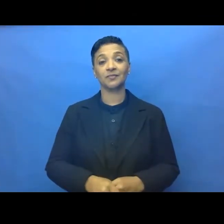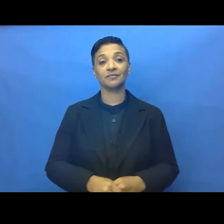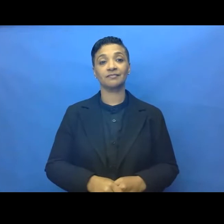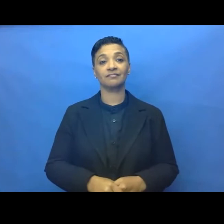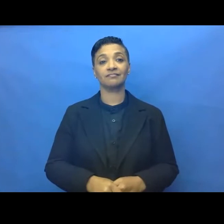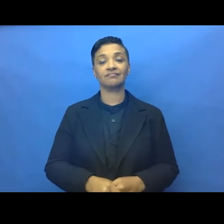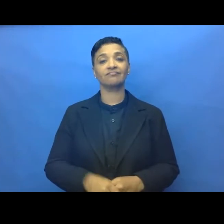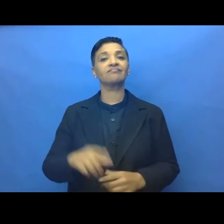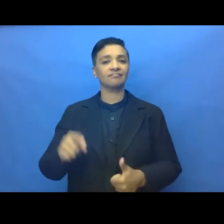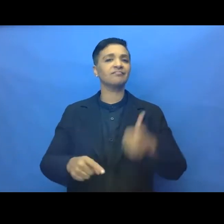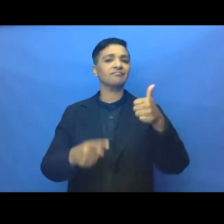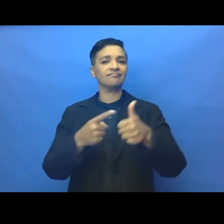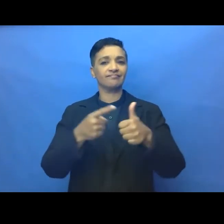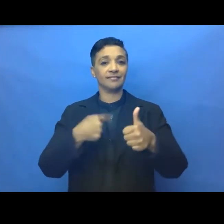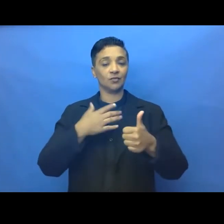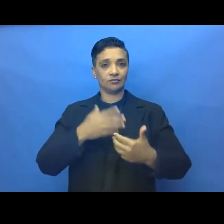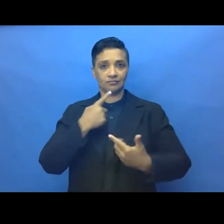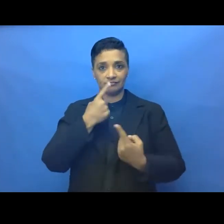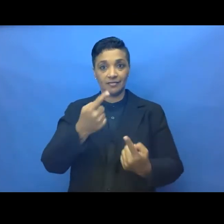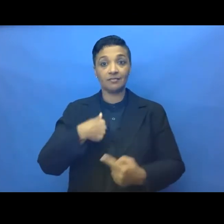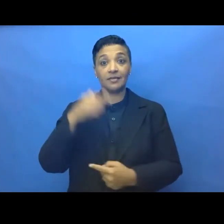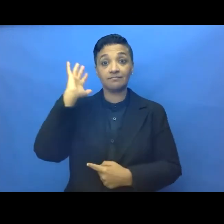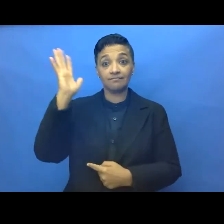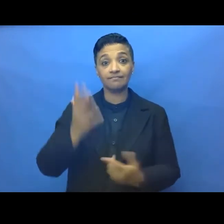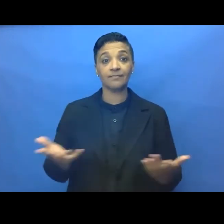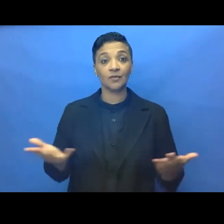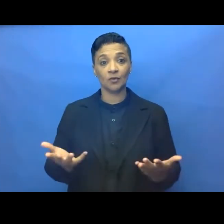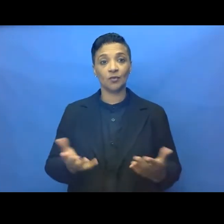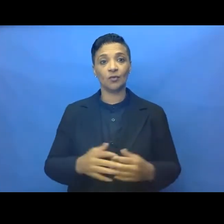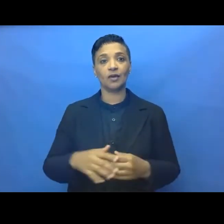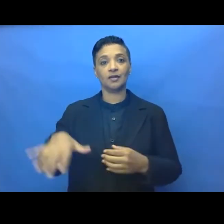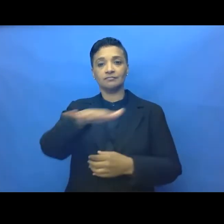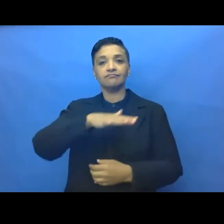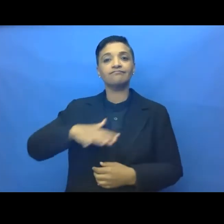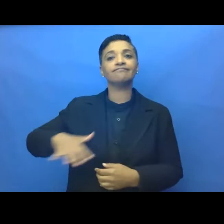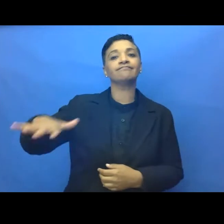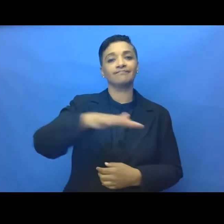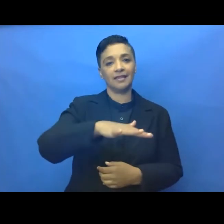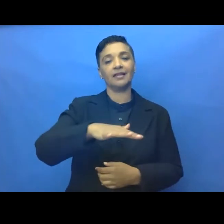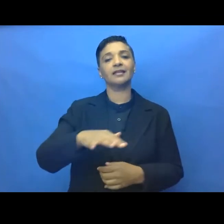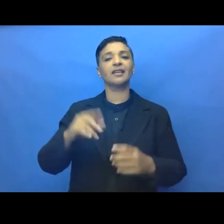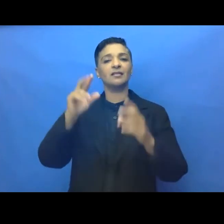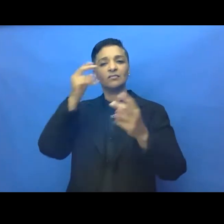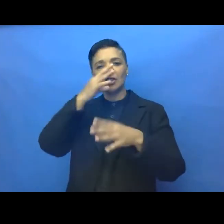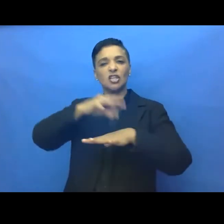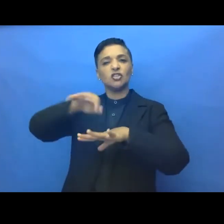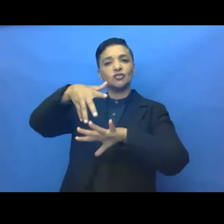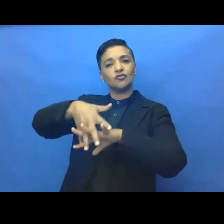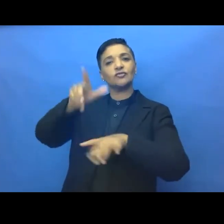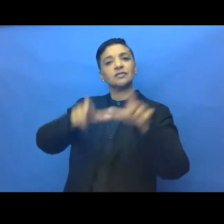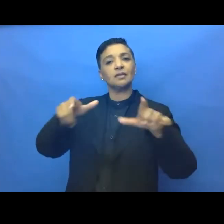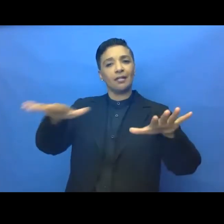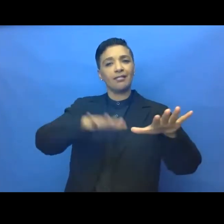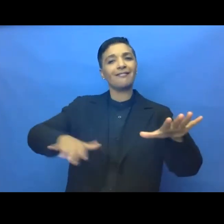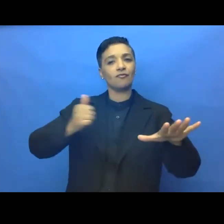climatique? Tout d'abord, j'aimerais vous dire que je vous parle depuis le territoire traditionnel